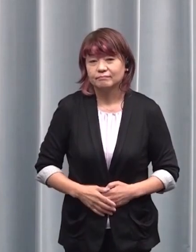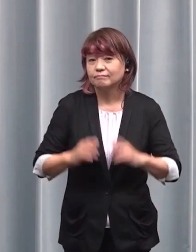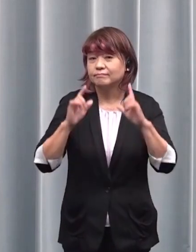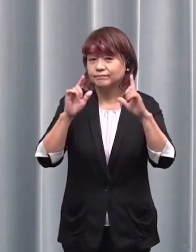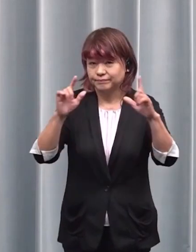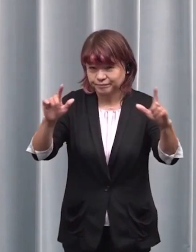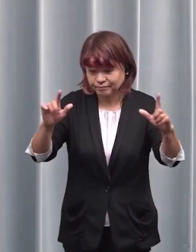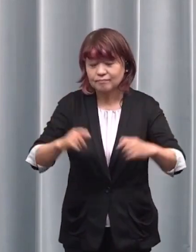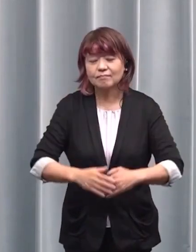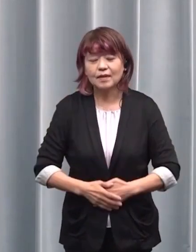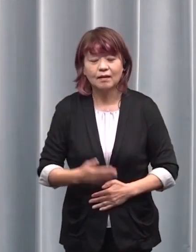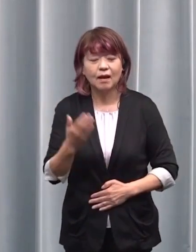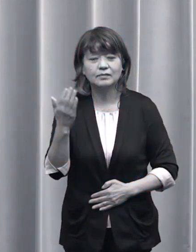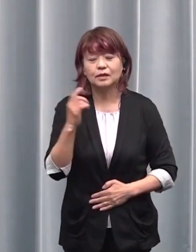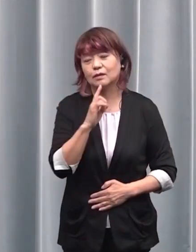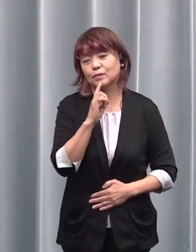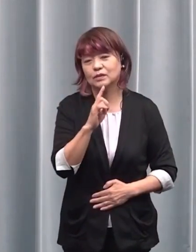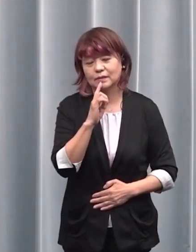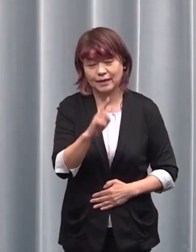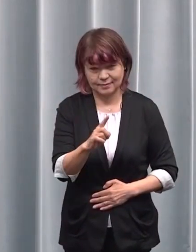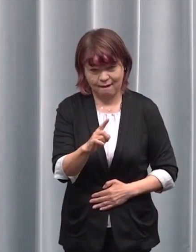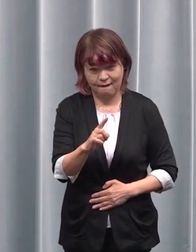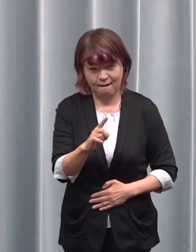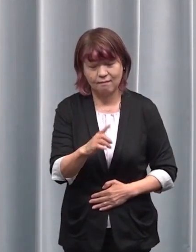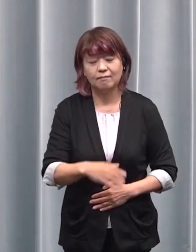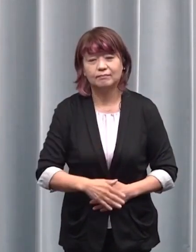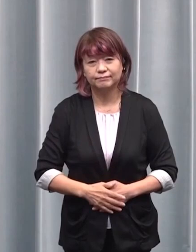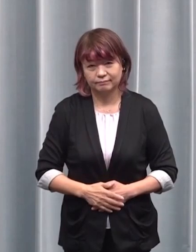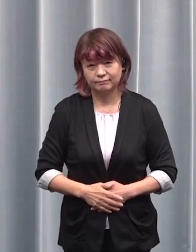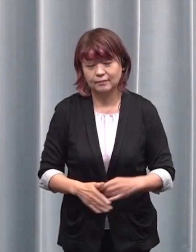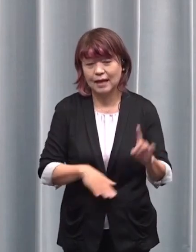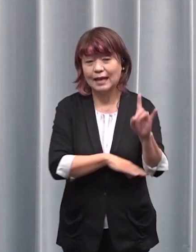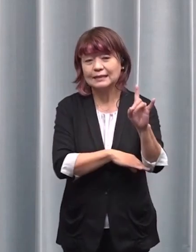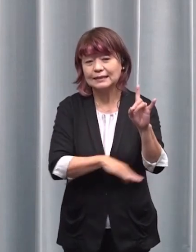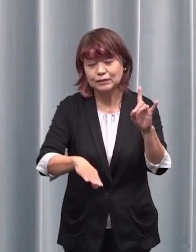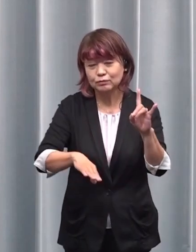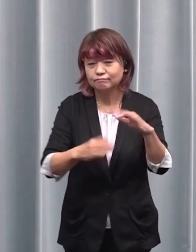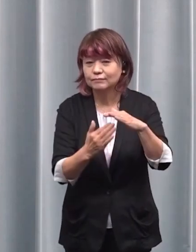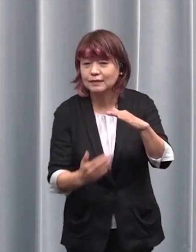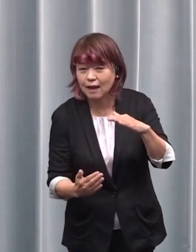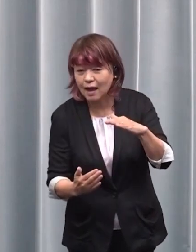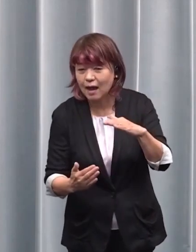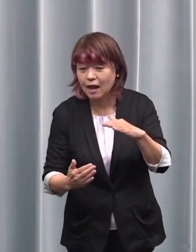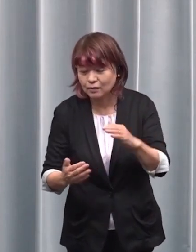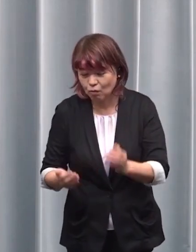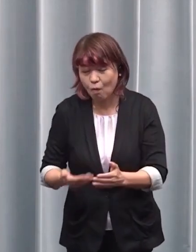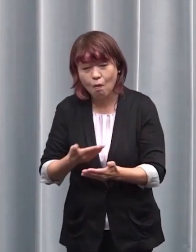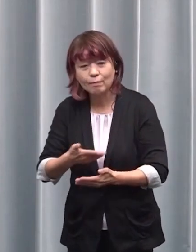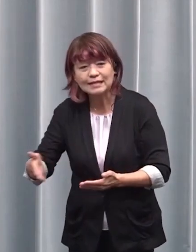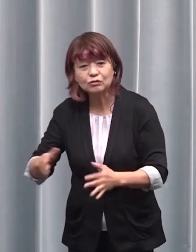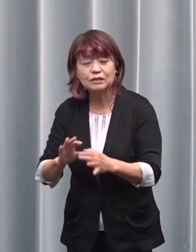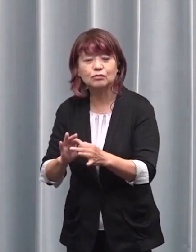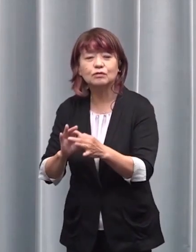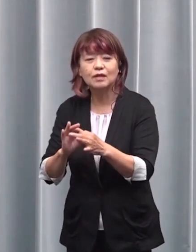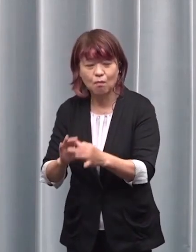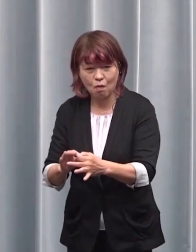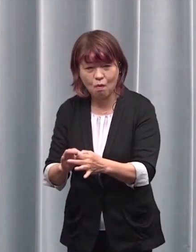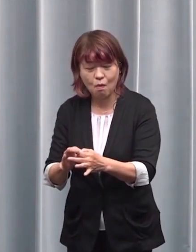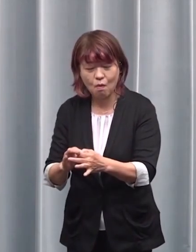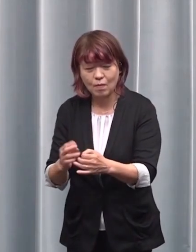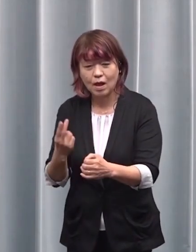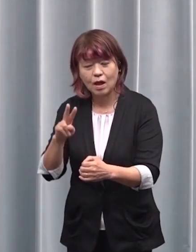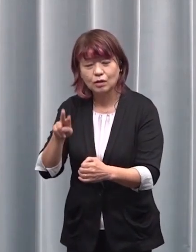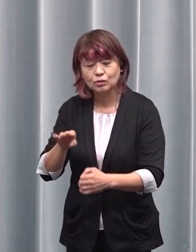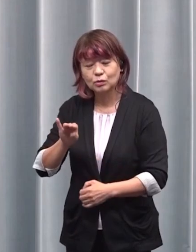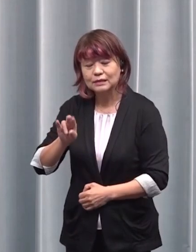まず先ほども申し上げましたけれども、基準を満たさないタンクの水についてもトリチウム以外の放射